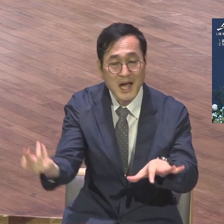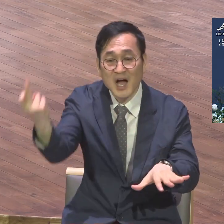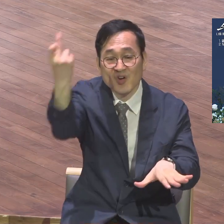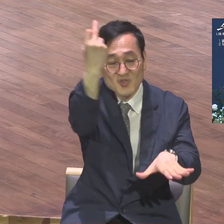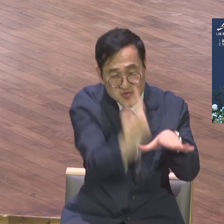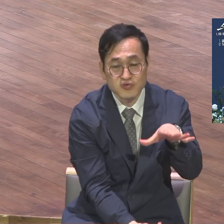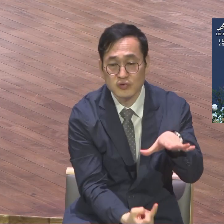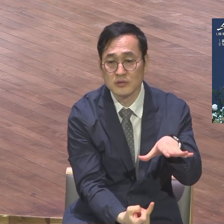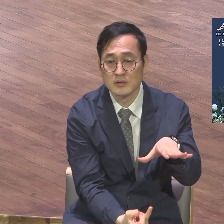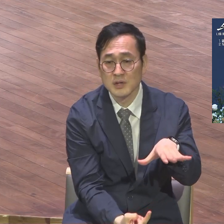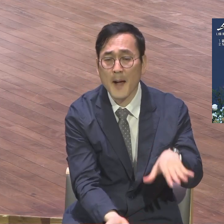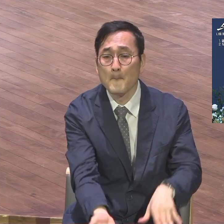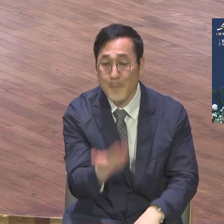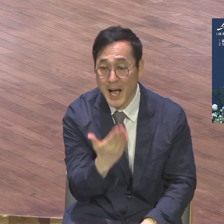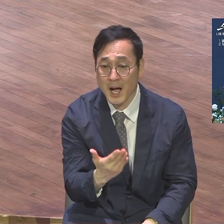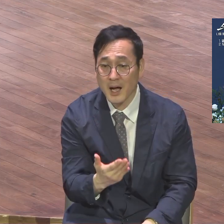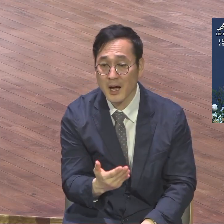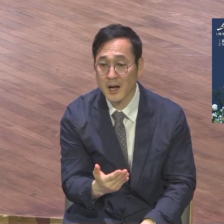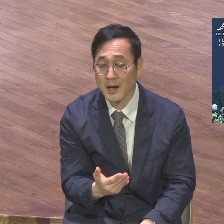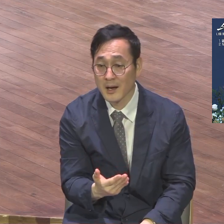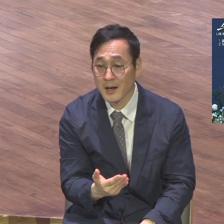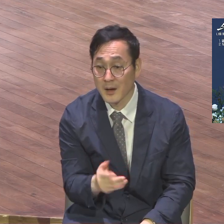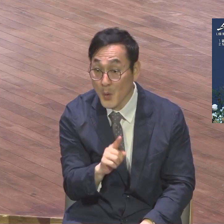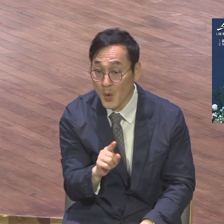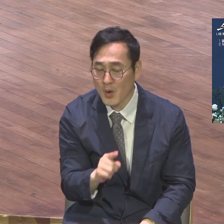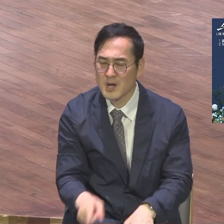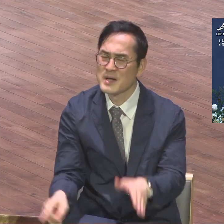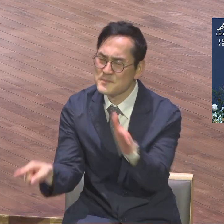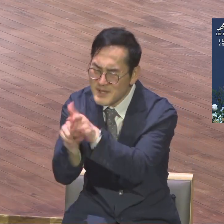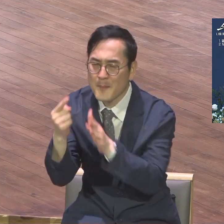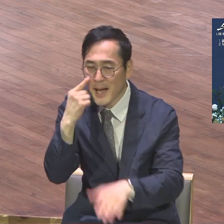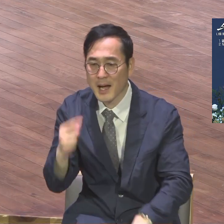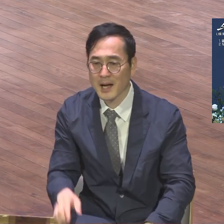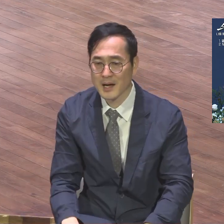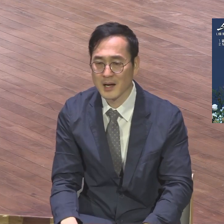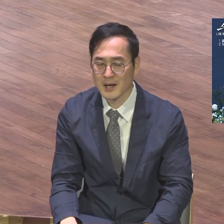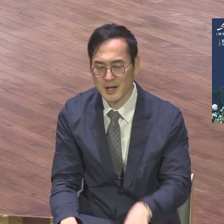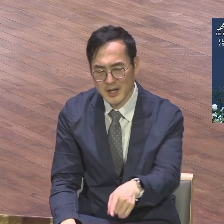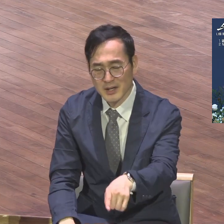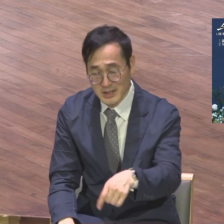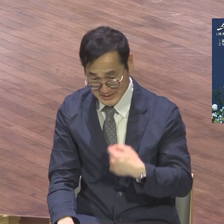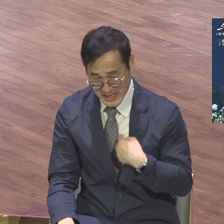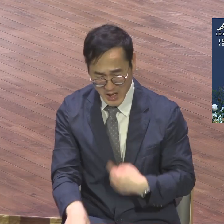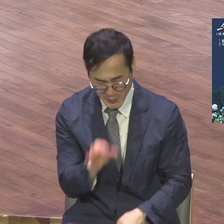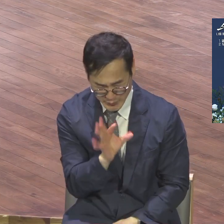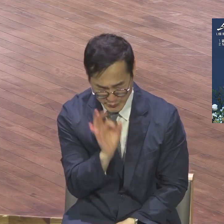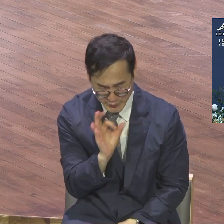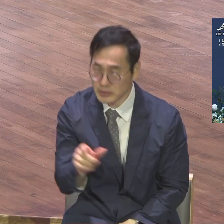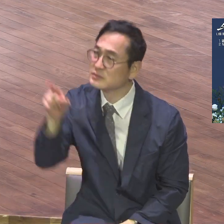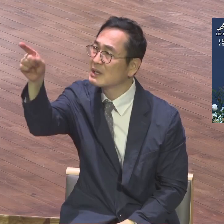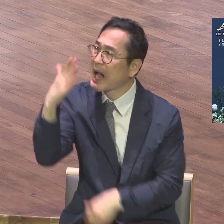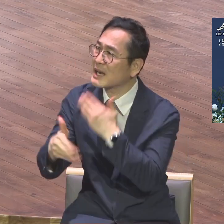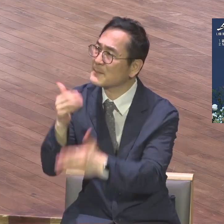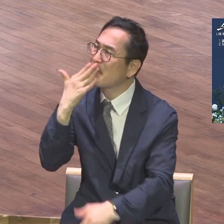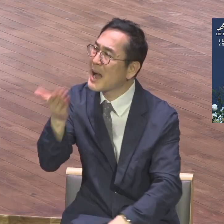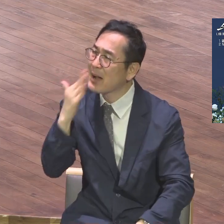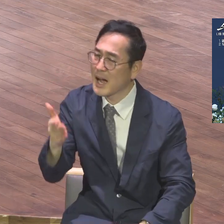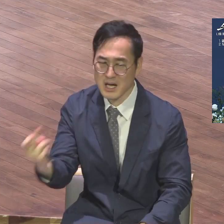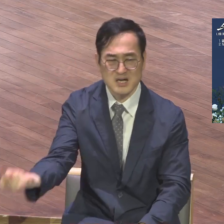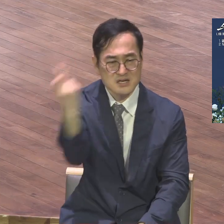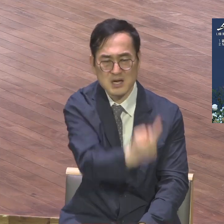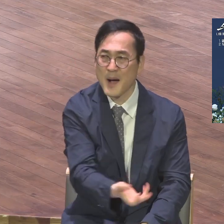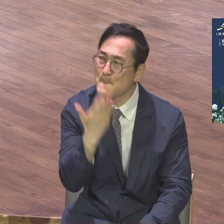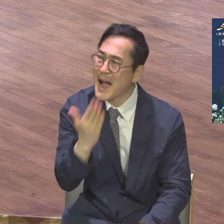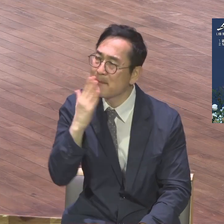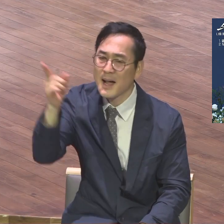하나님 믿으라는 얘기예요. 불가능 가능케 하시는 하나님을 믿으라. 너는 못하지만 나는 할 수 있다.